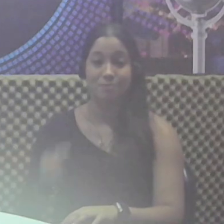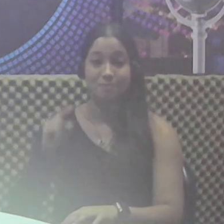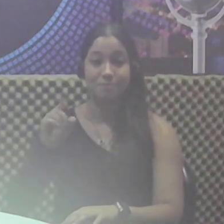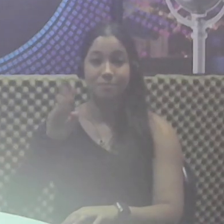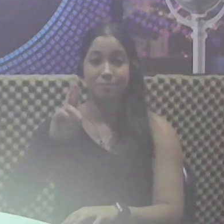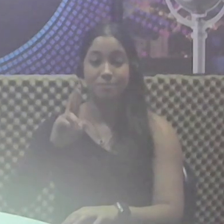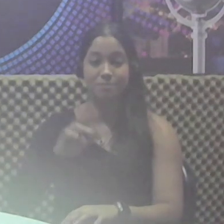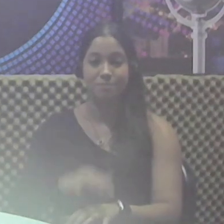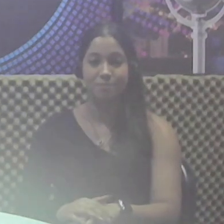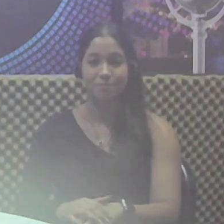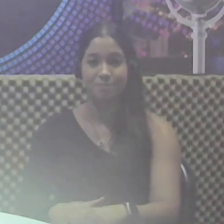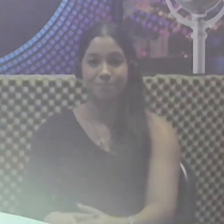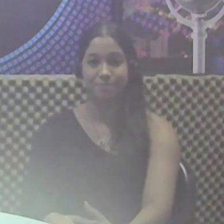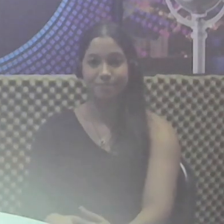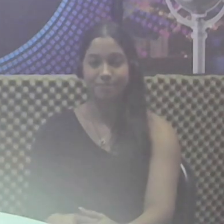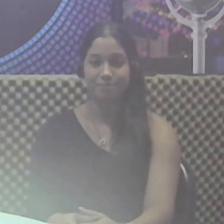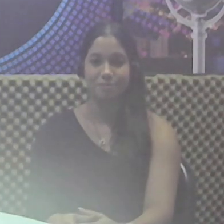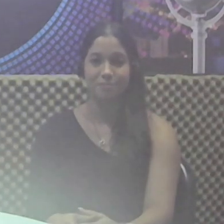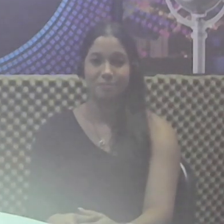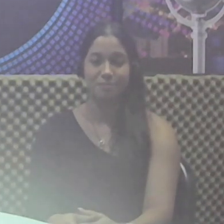ferub@uberlandia.mg.gov.br.